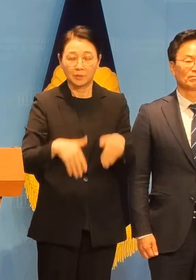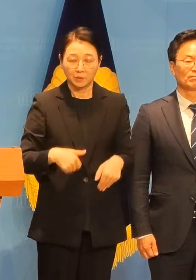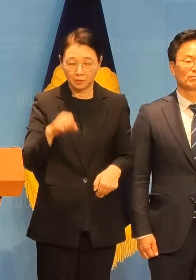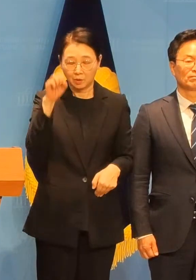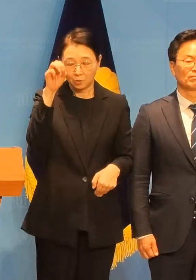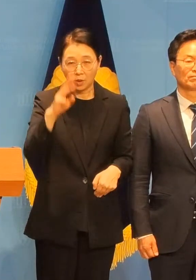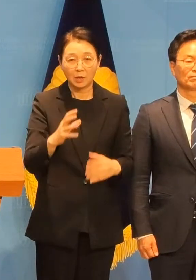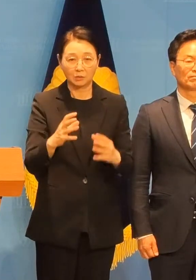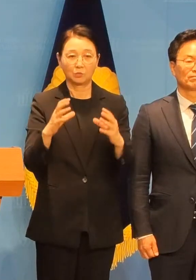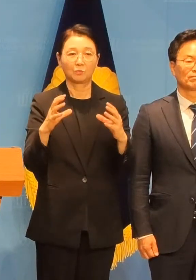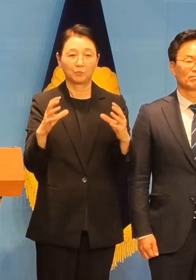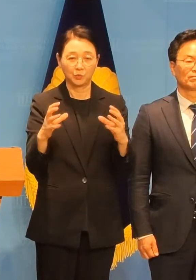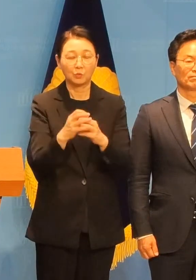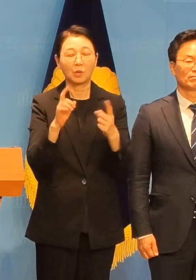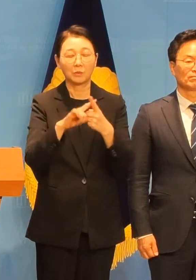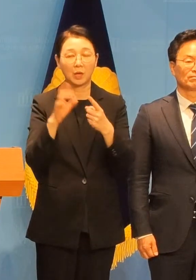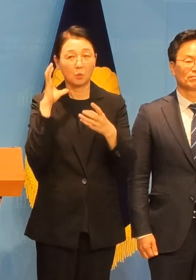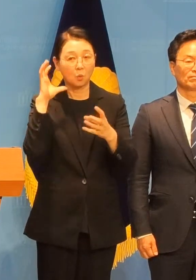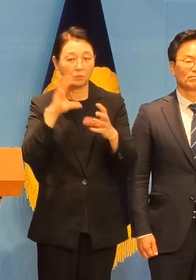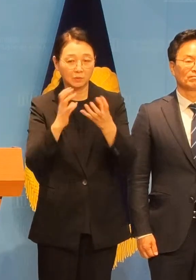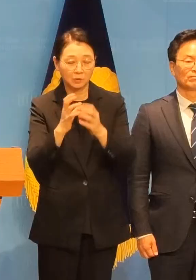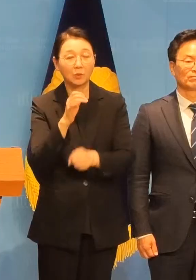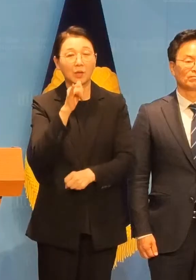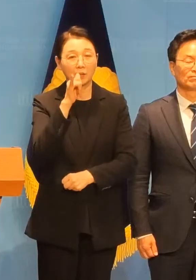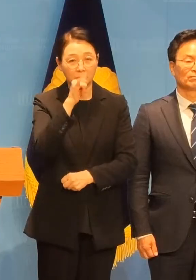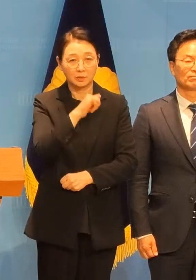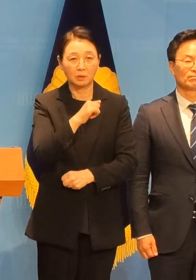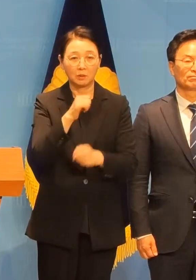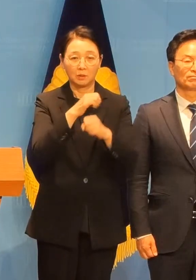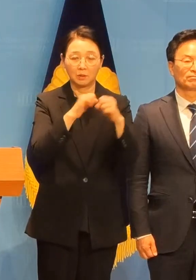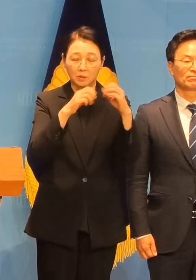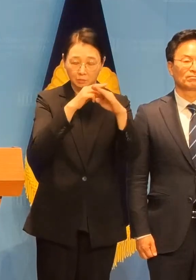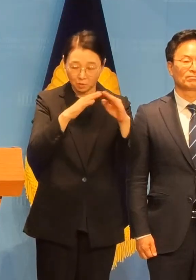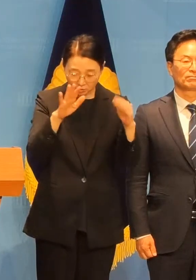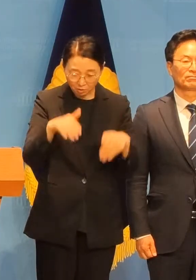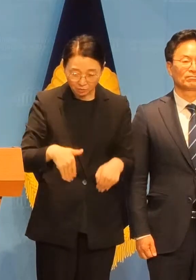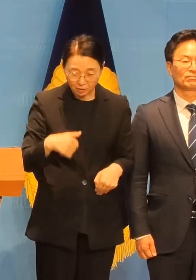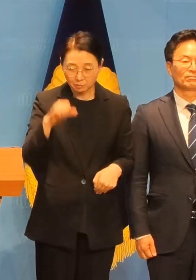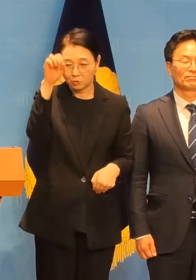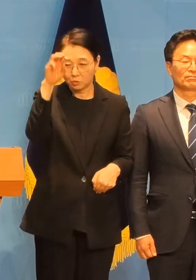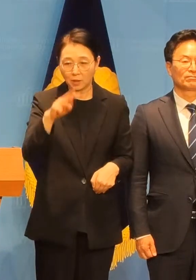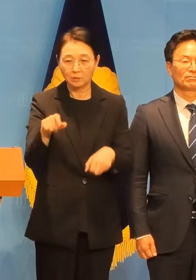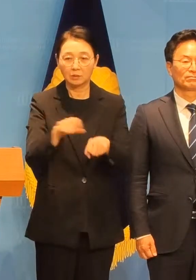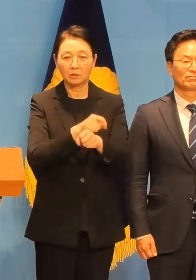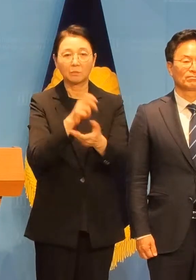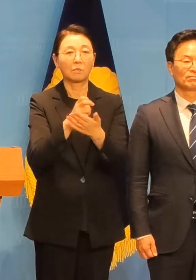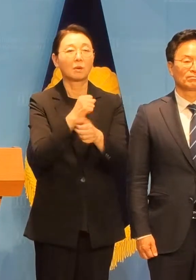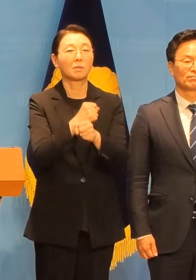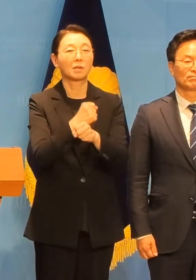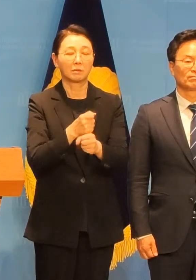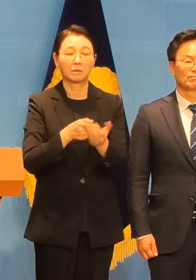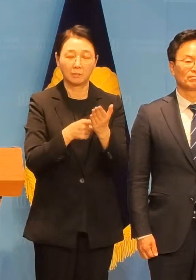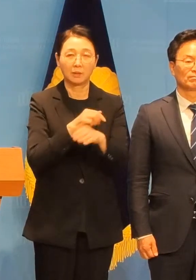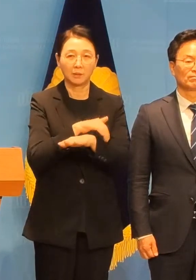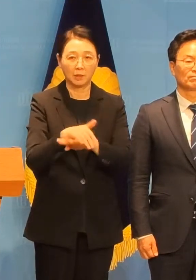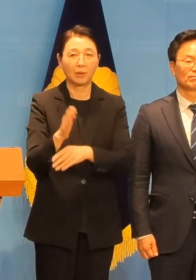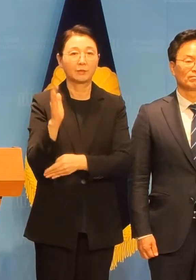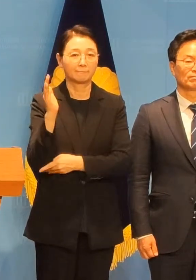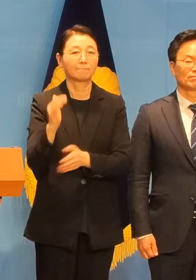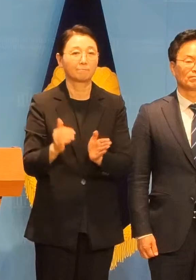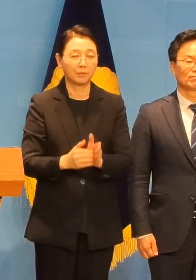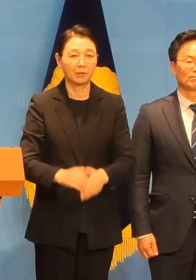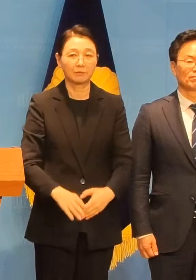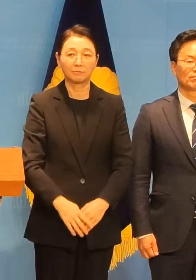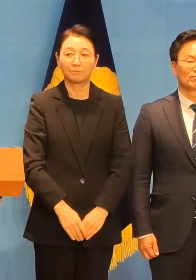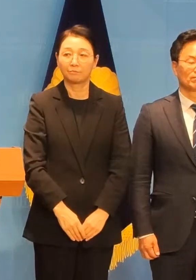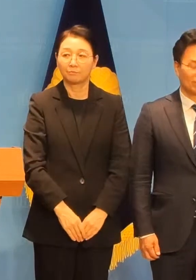대한 공청회를 실시한 후 전남 광주 통합 지원 특별 법안을 발의할 계획입니다. 이상입니다.